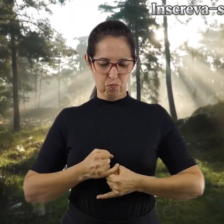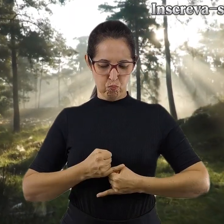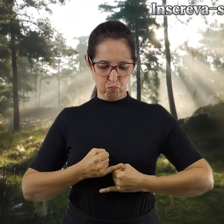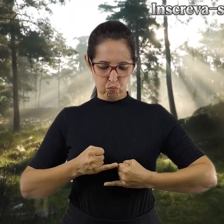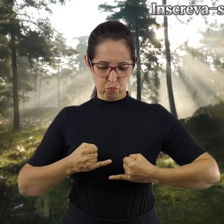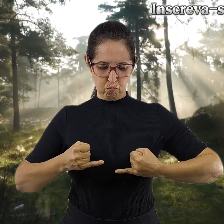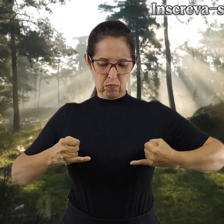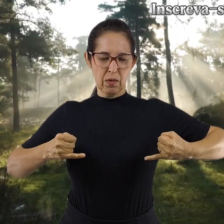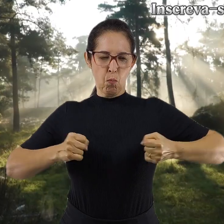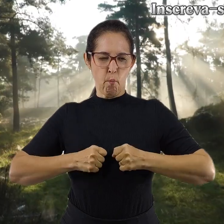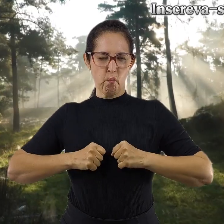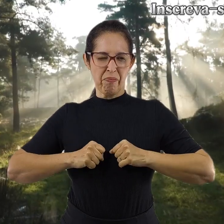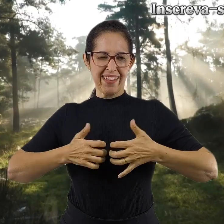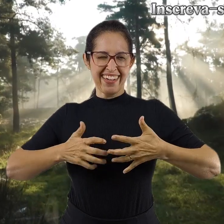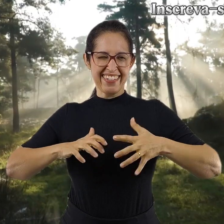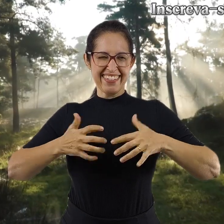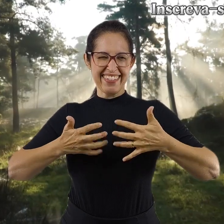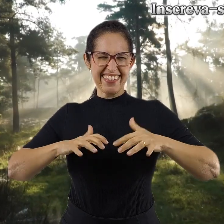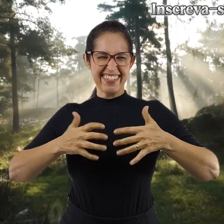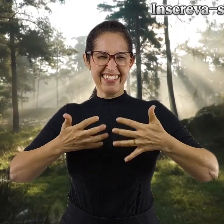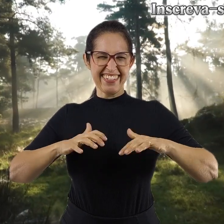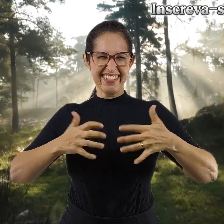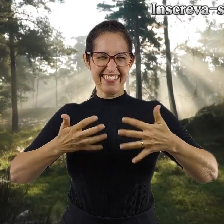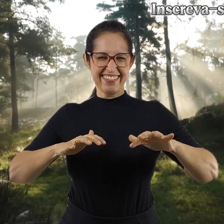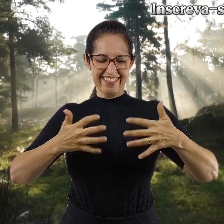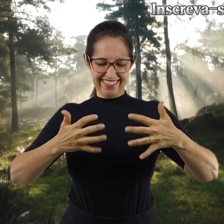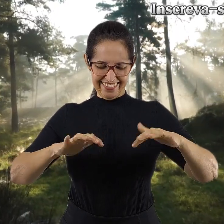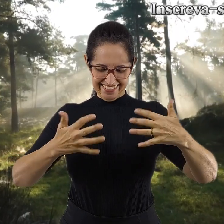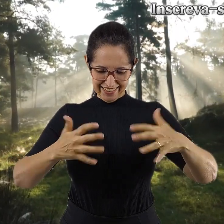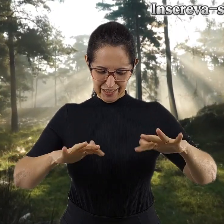um linho fino que